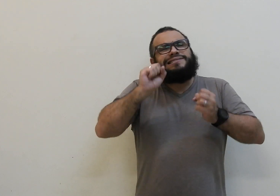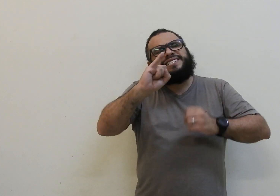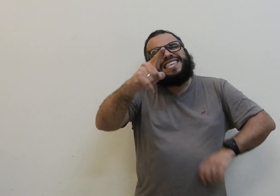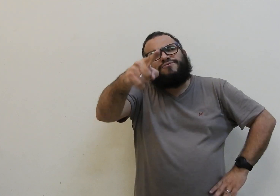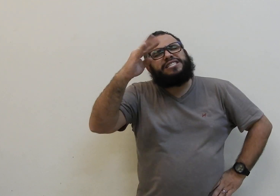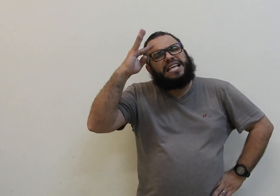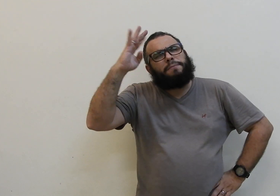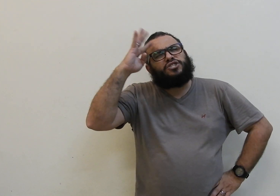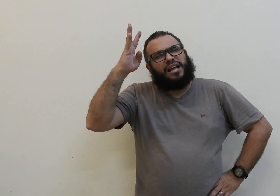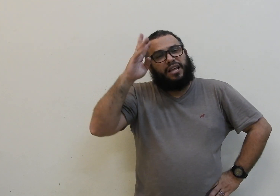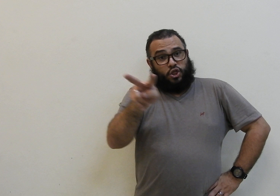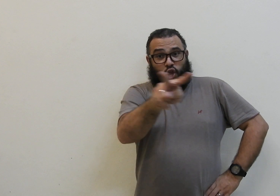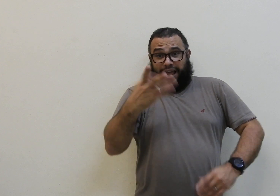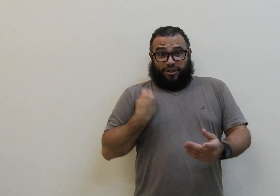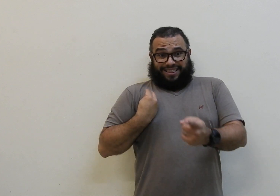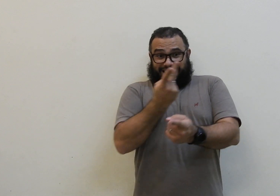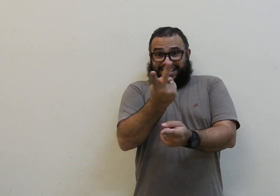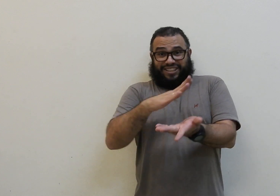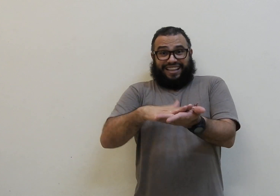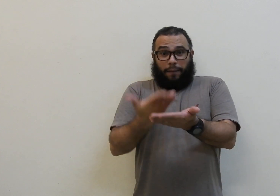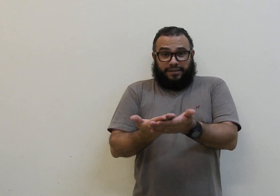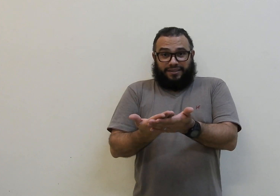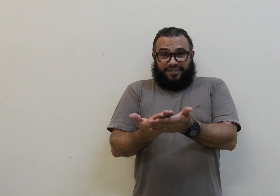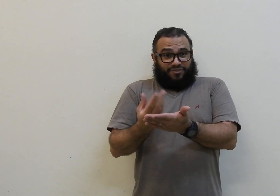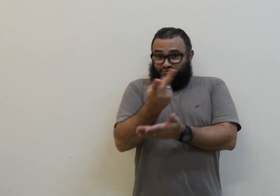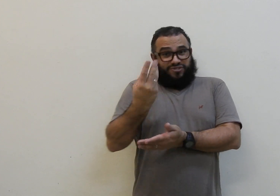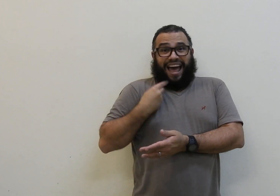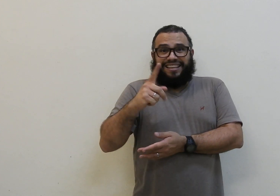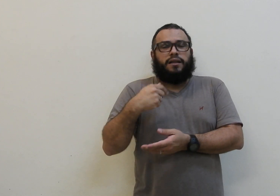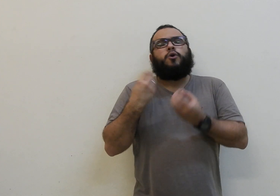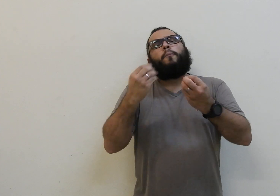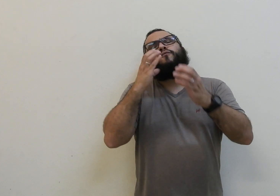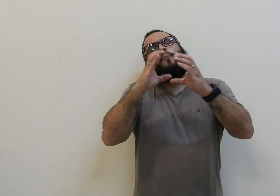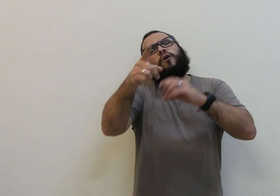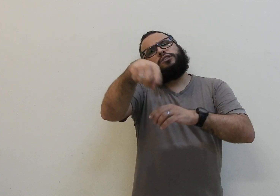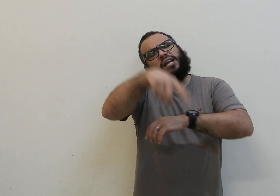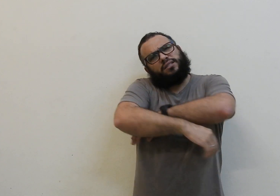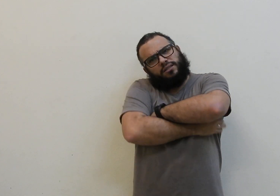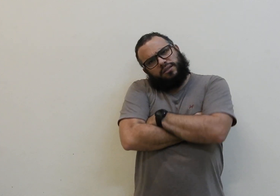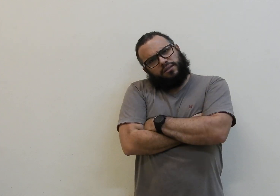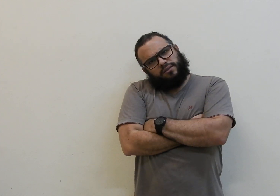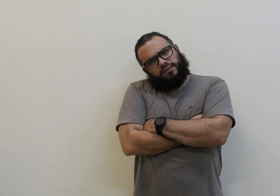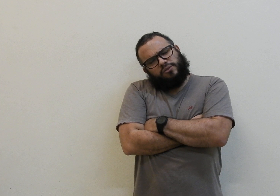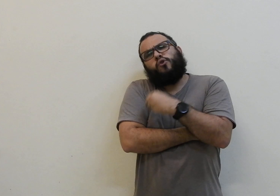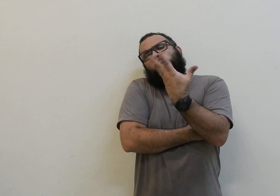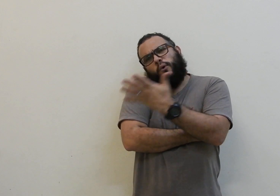universidade os surdos não conseguiam ingressar porque não tinham intérpretes. Hoje a gente tem intérpretes. Por exemplo, se nós não